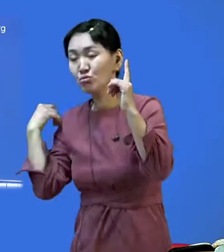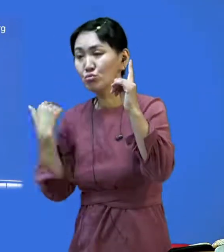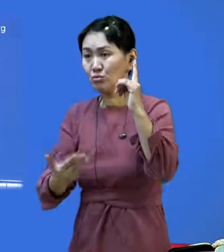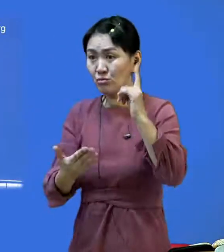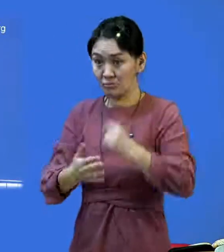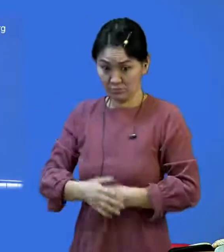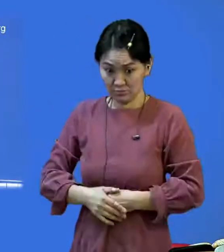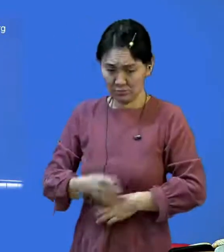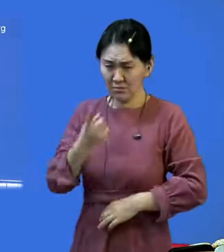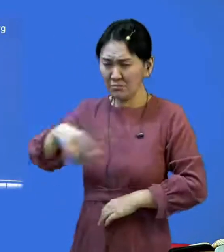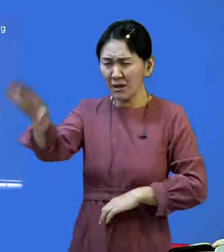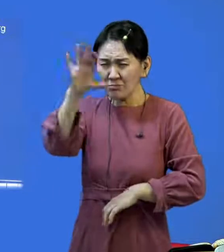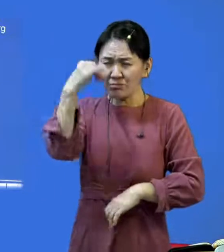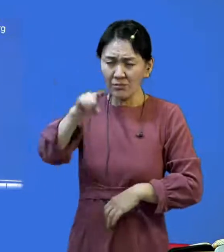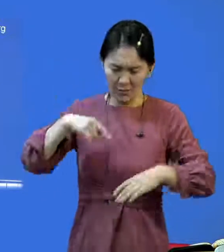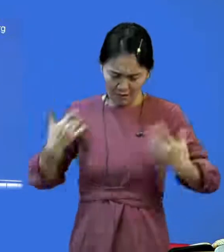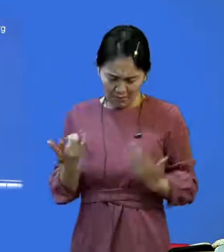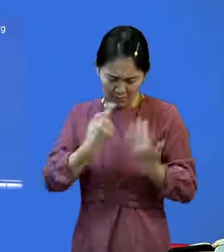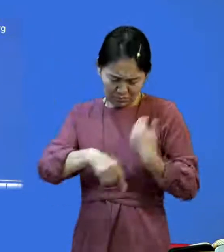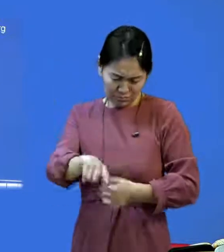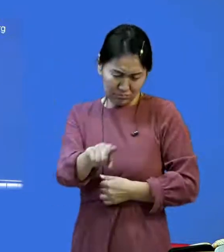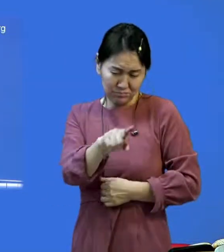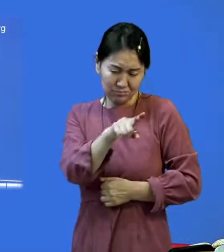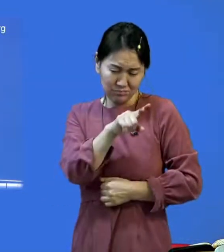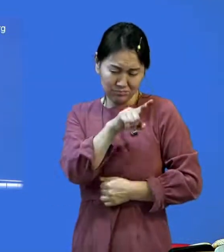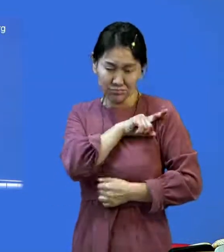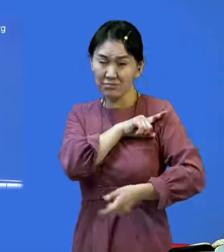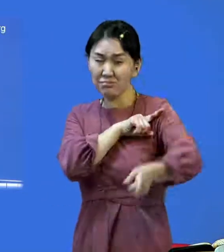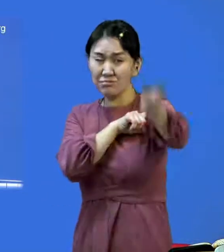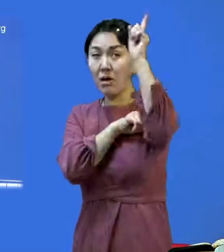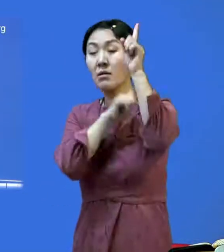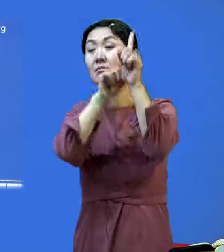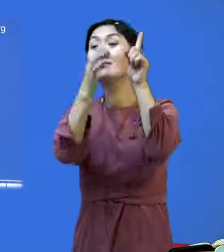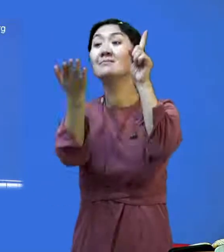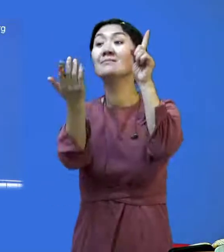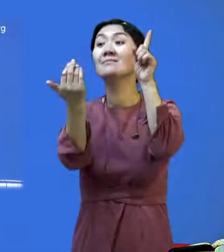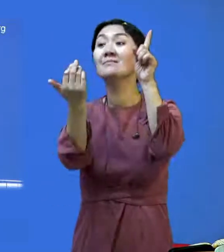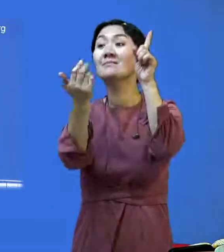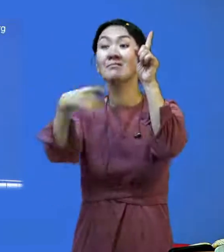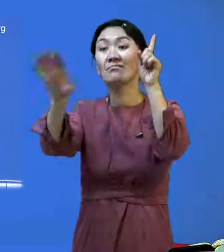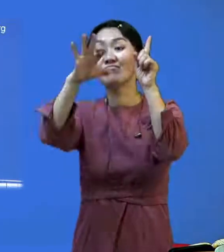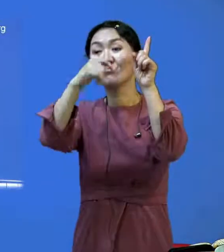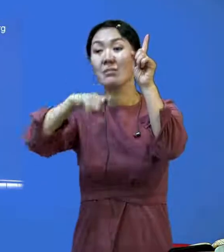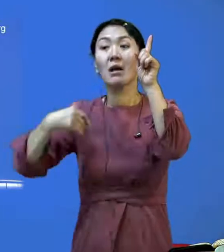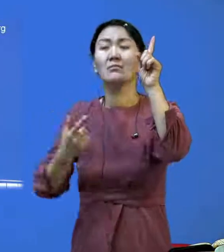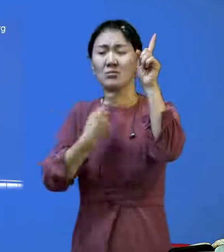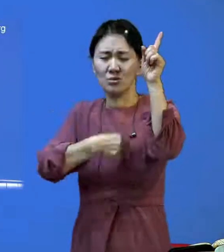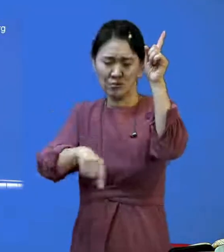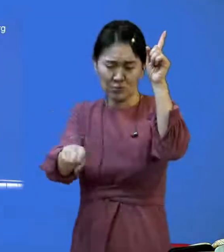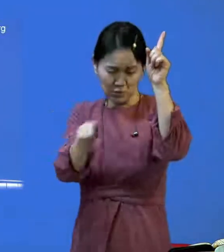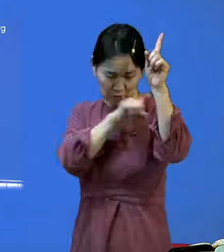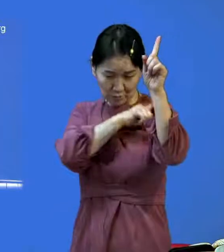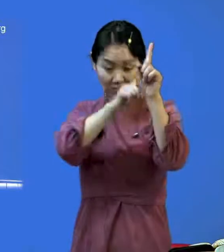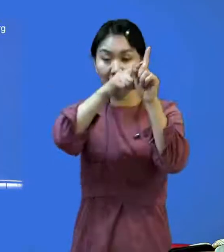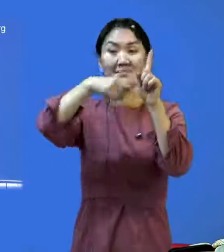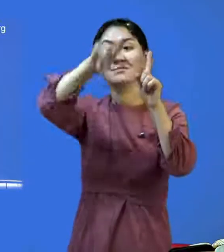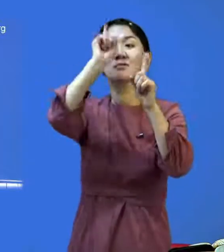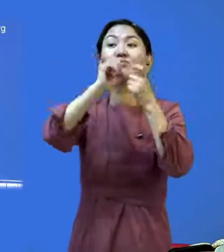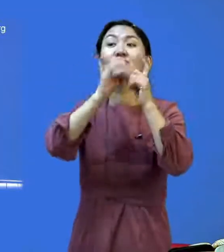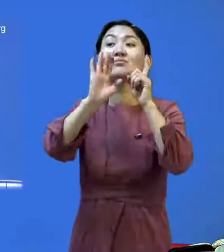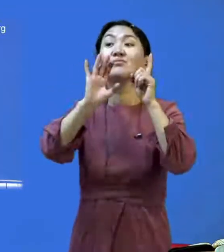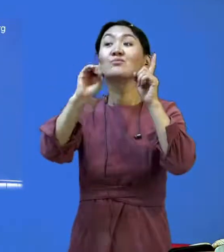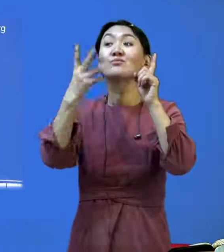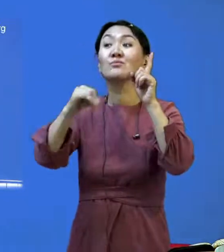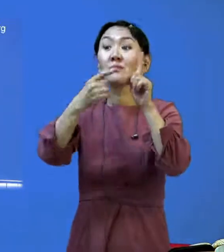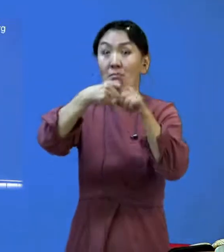Бидний амьдралд хамгийн түрүүнд байх дараалал нь юу вэ? Бидний амьдрал жигсэн эхлээд хийх ёстой ажил